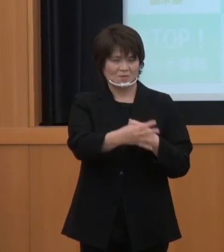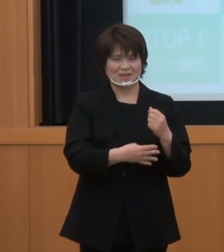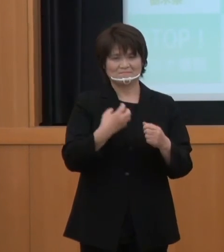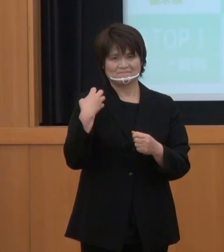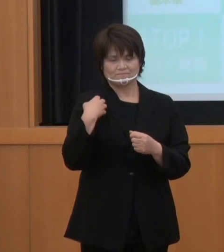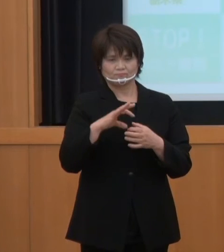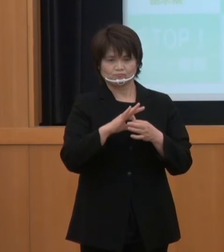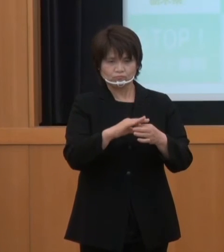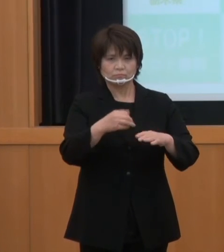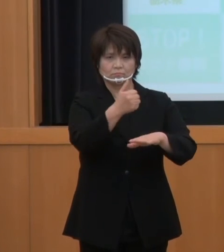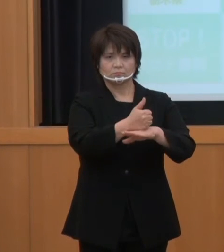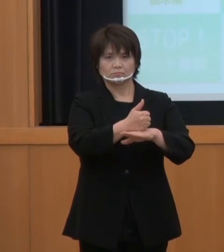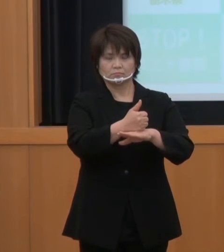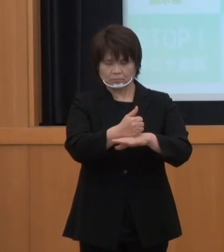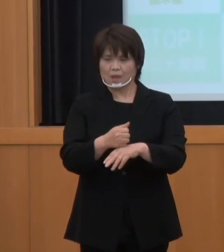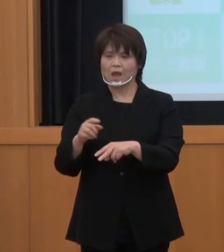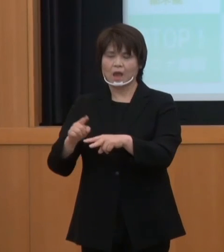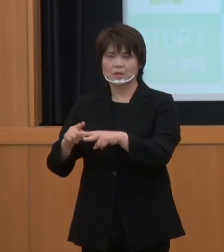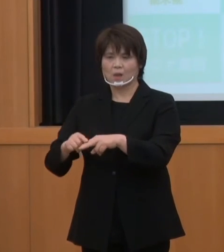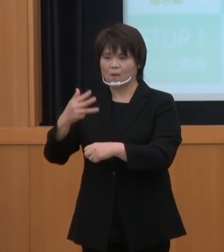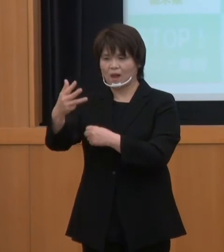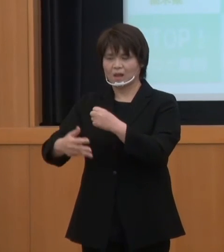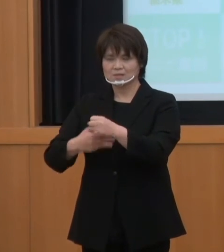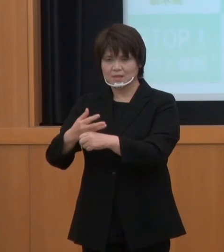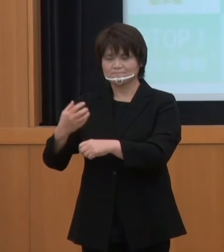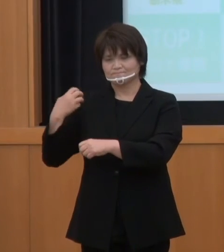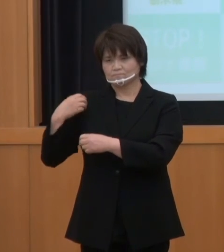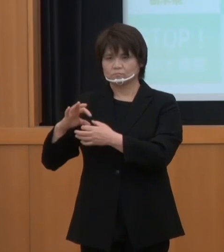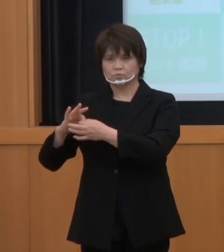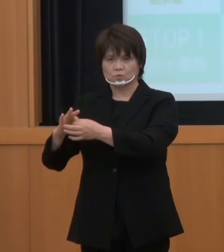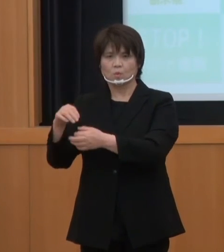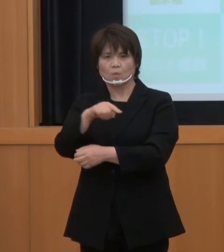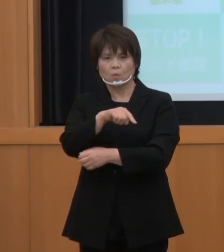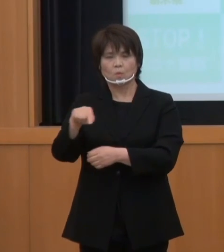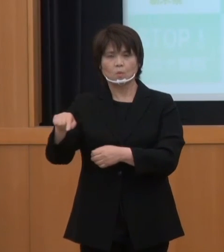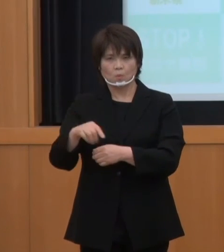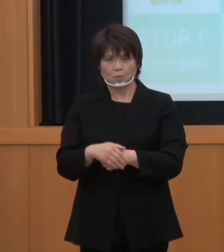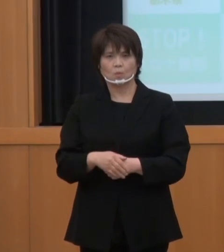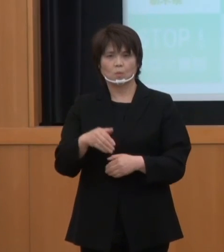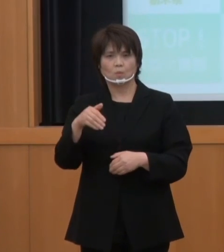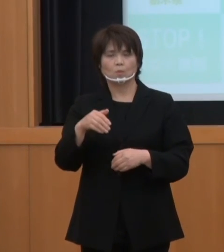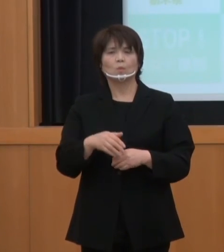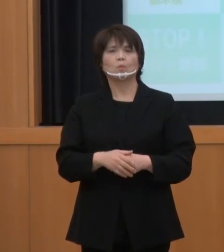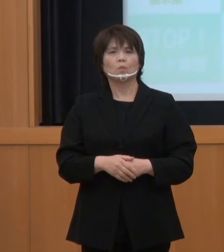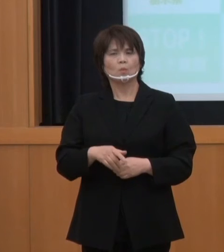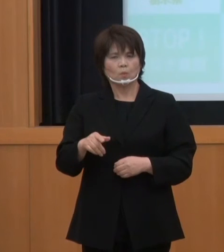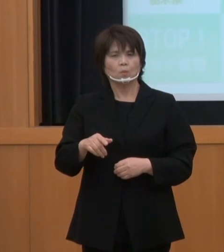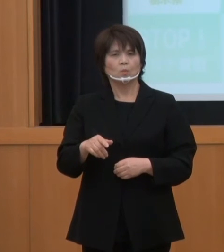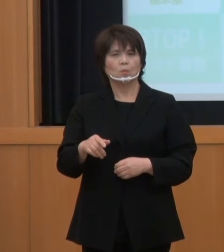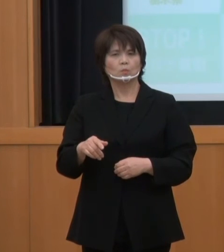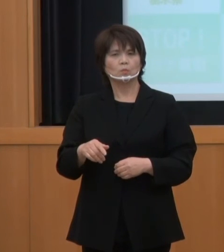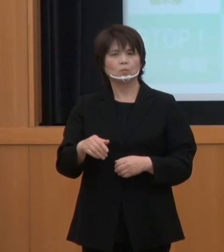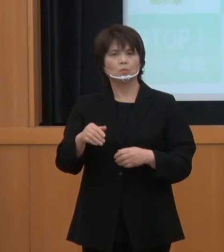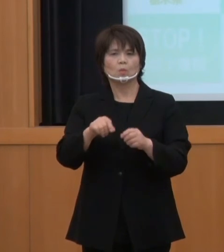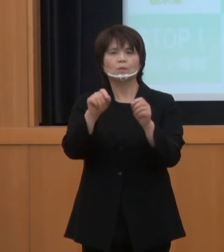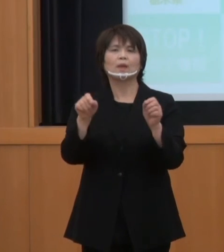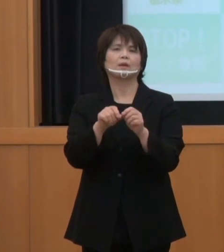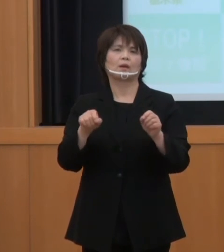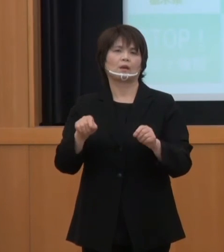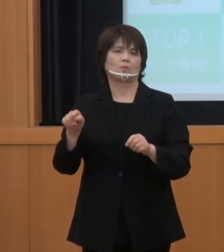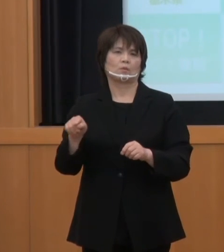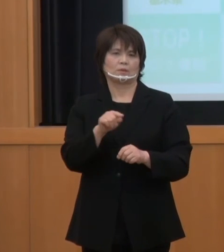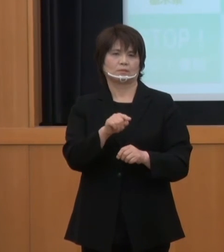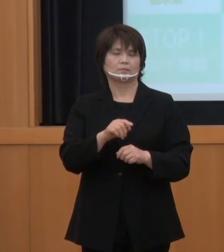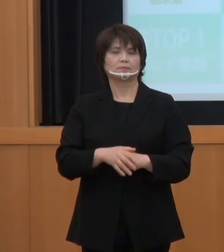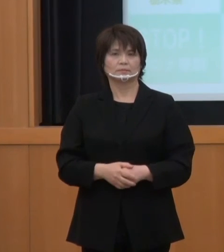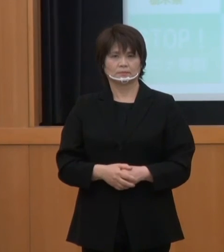有権者おのおのが自らの目で捉えて、それを投票行動に結びつけたということにもつながっているはずでございますし、